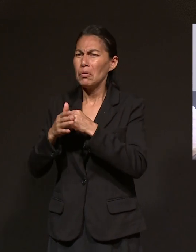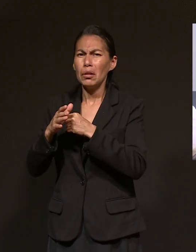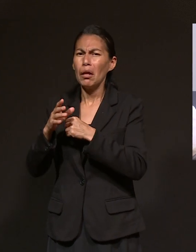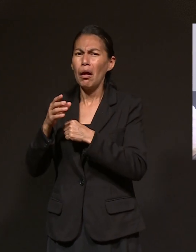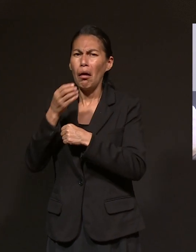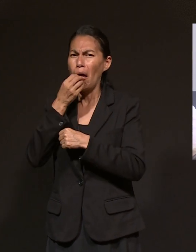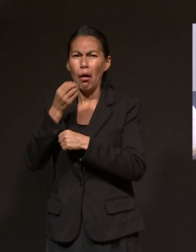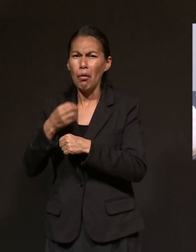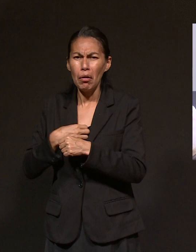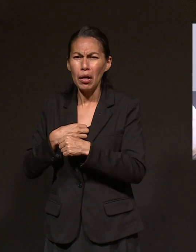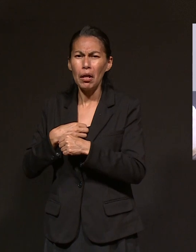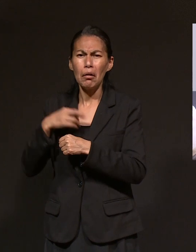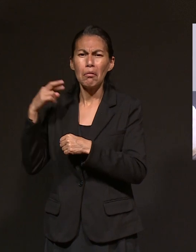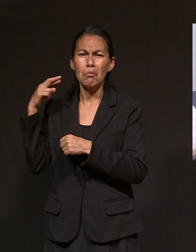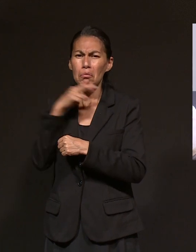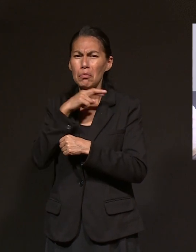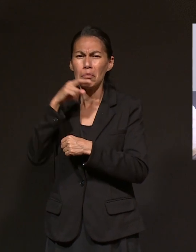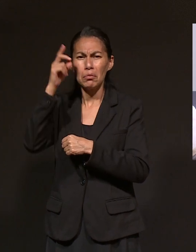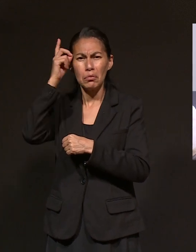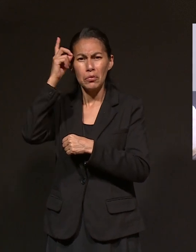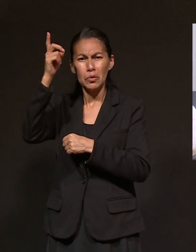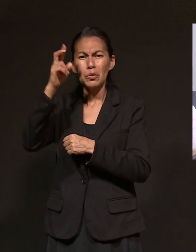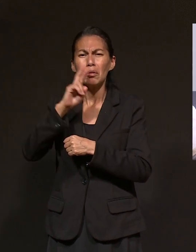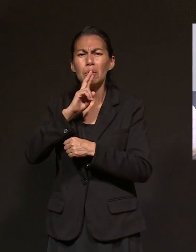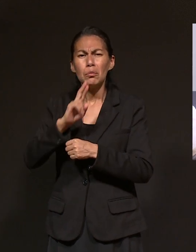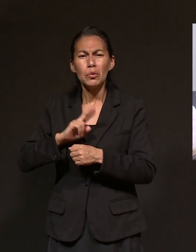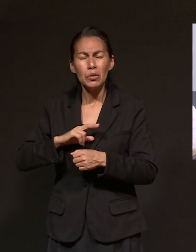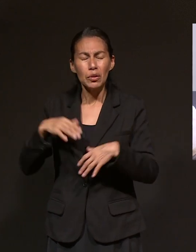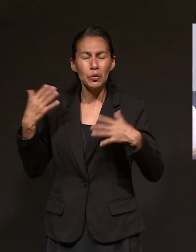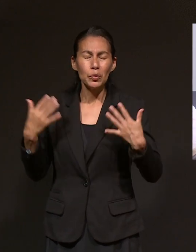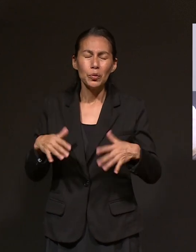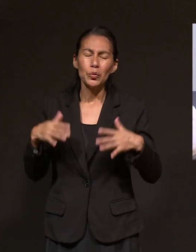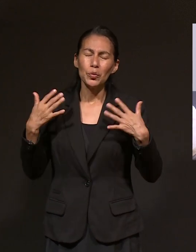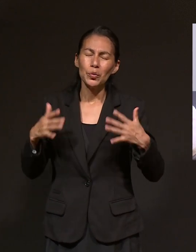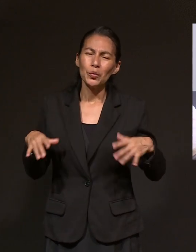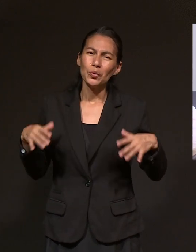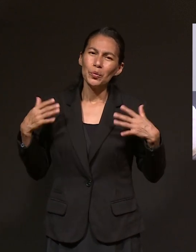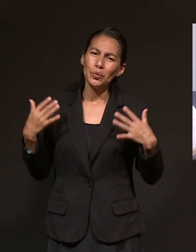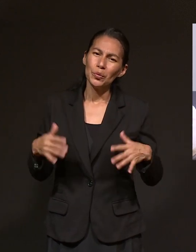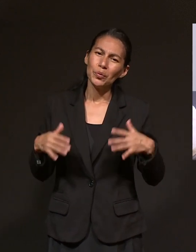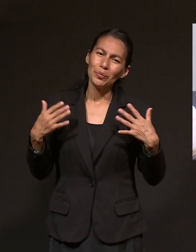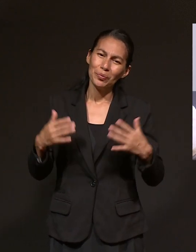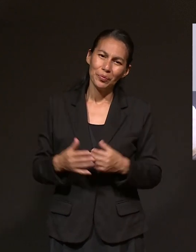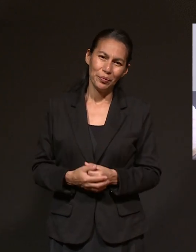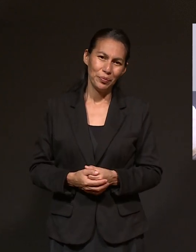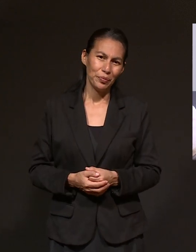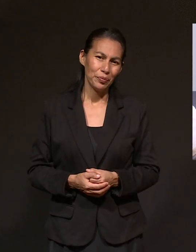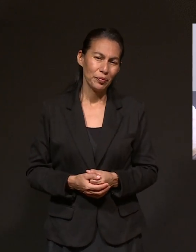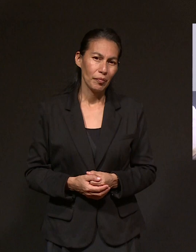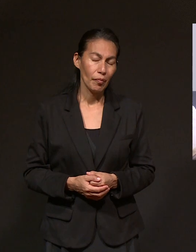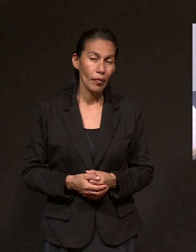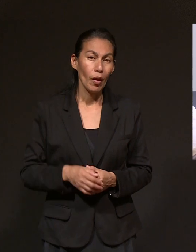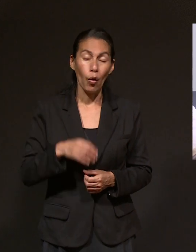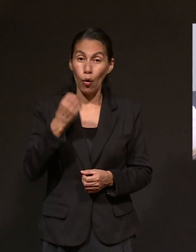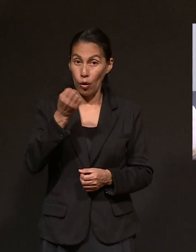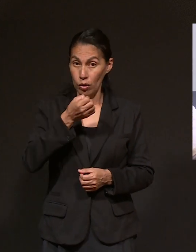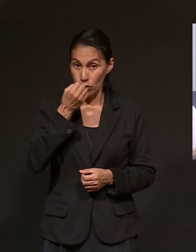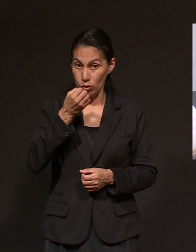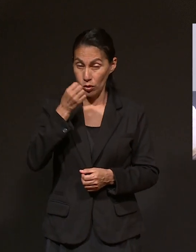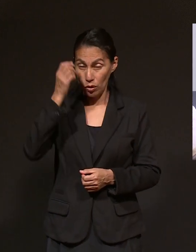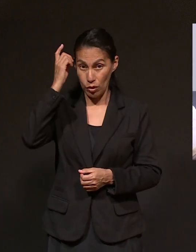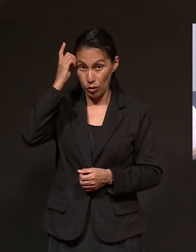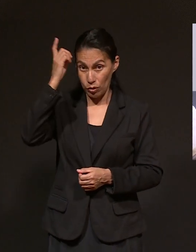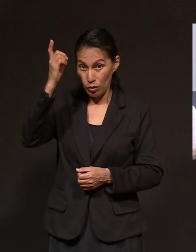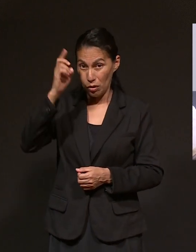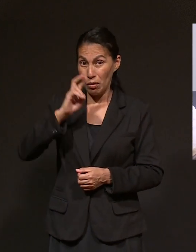en la que uno está. Y otra cosa importante, Pastor, que también he aprendido, es que las